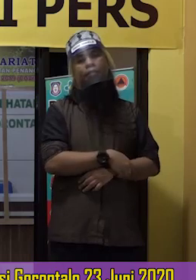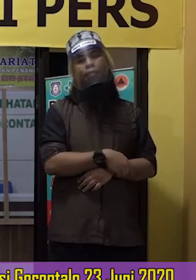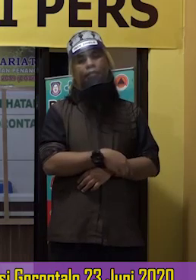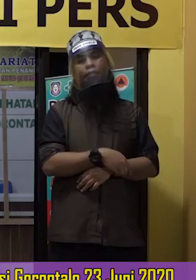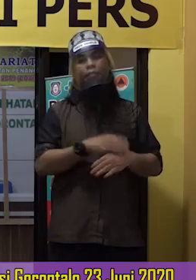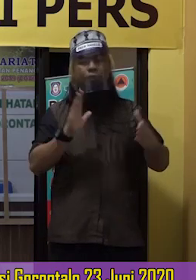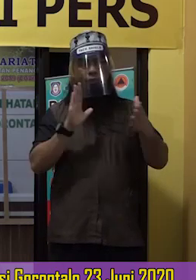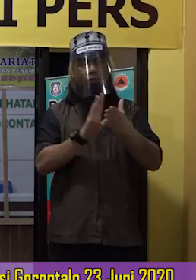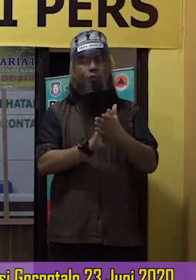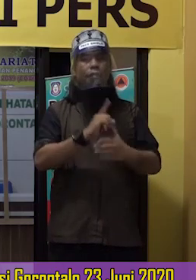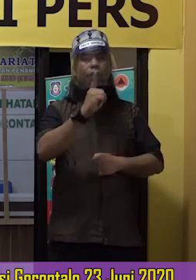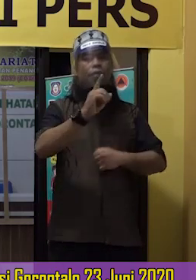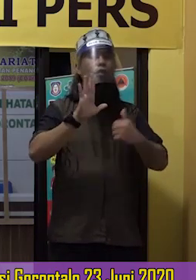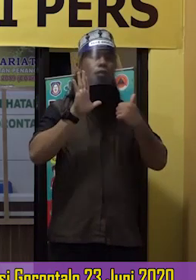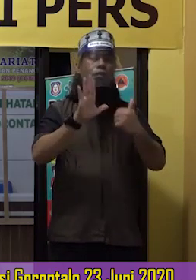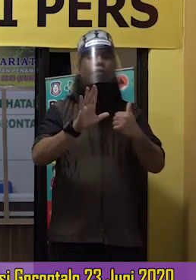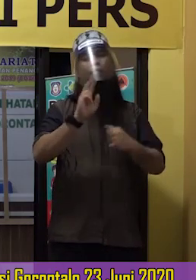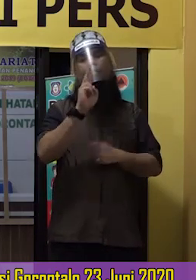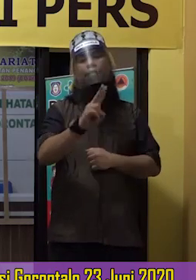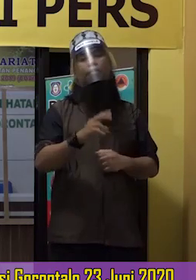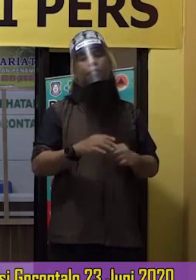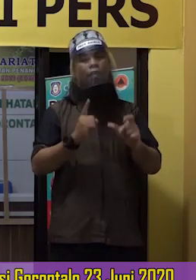162 atau SOS.